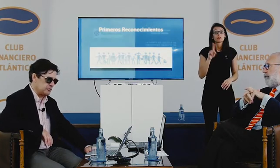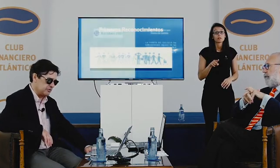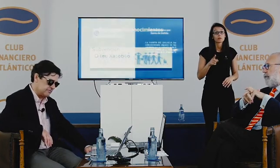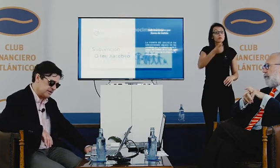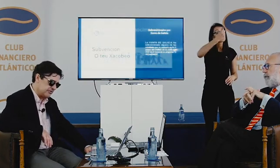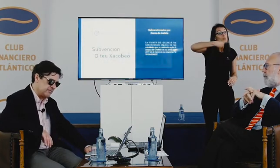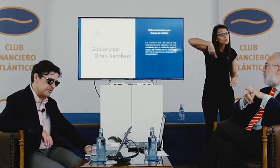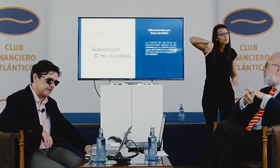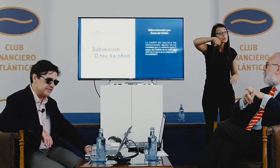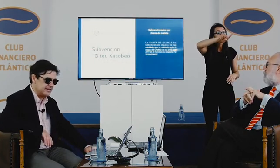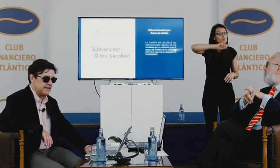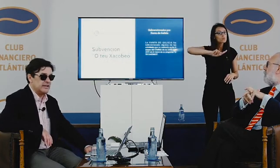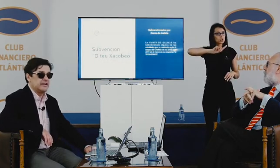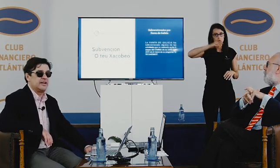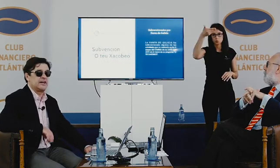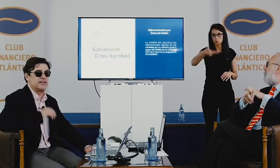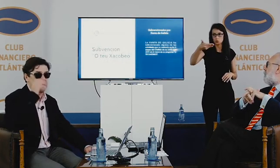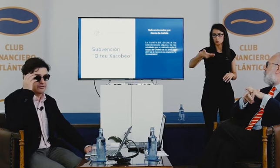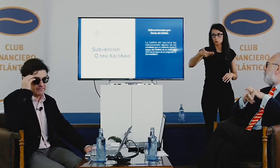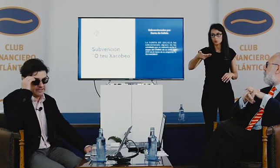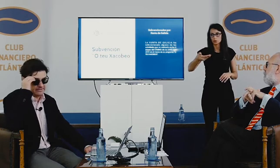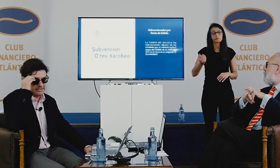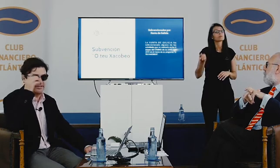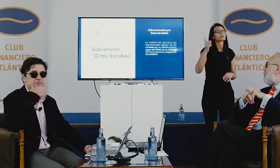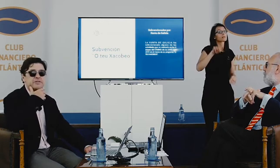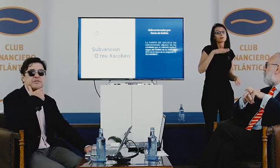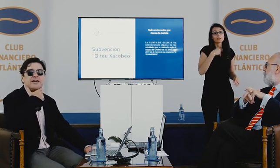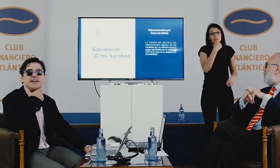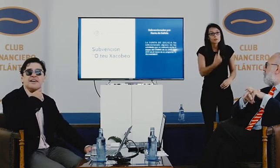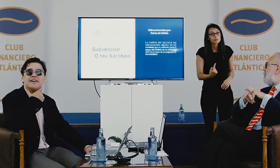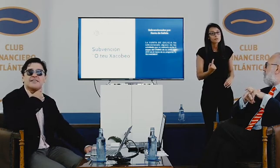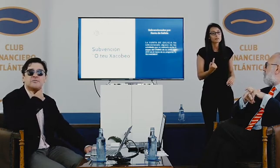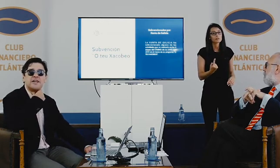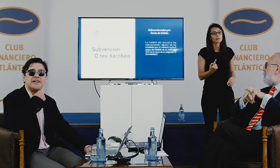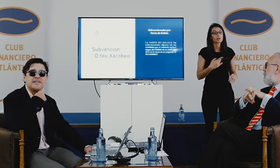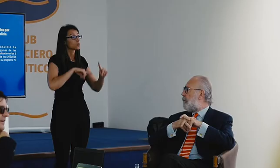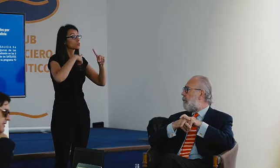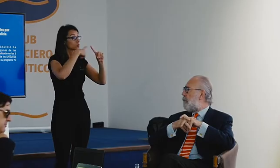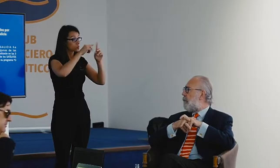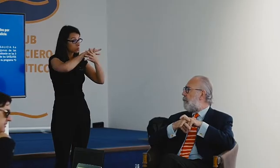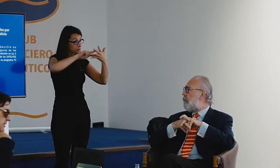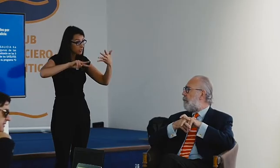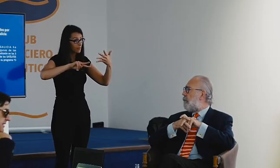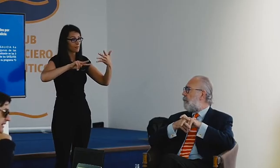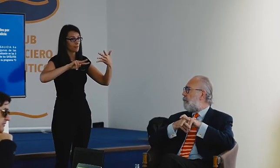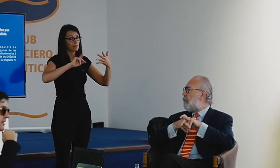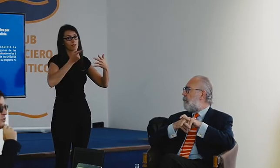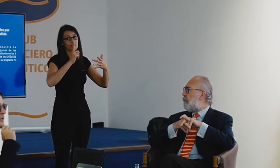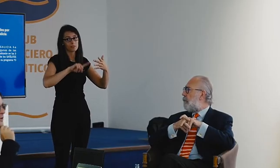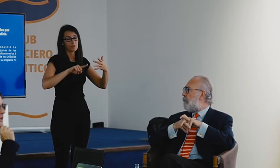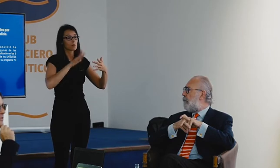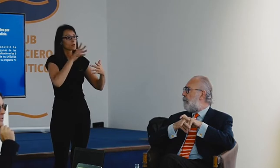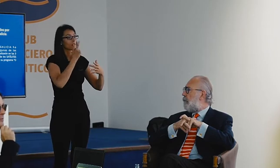Y vosotros sois los verdaderos importantes. Y agradecemos también pues eso, a la Xunta de Galicia que nos